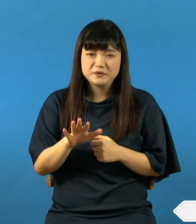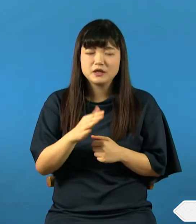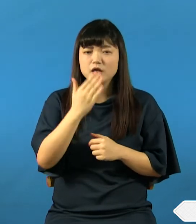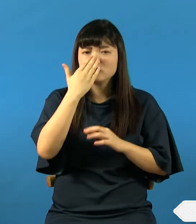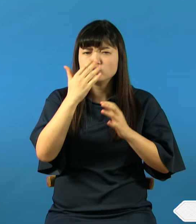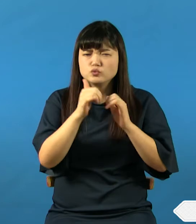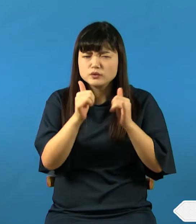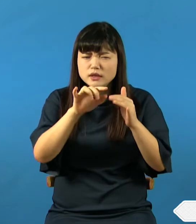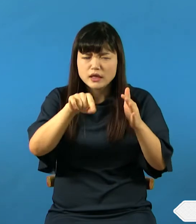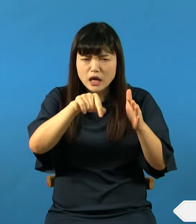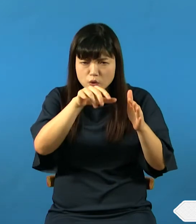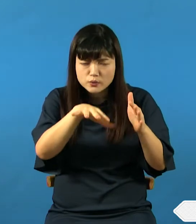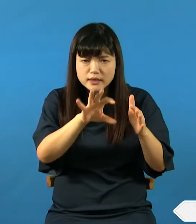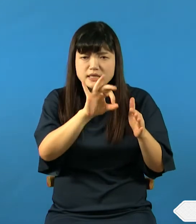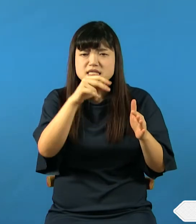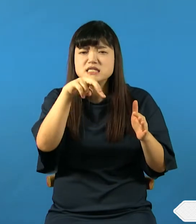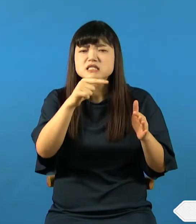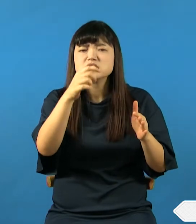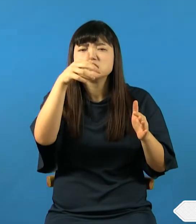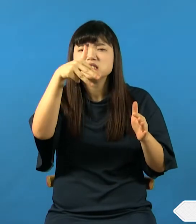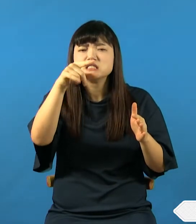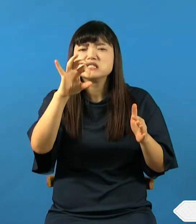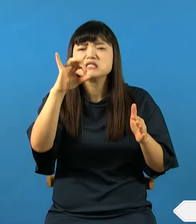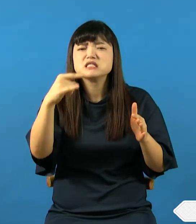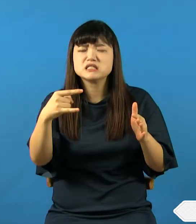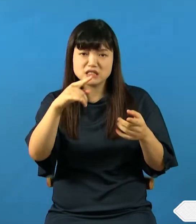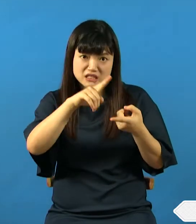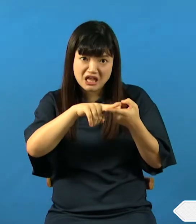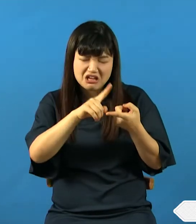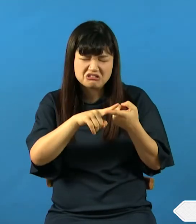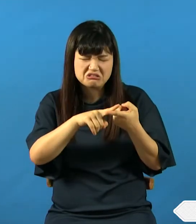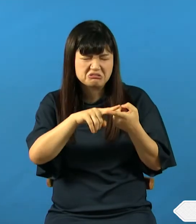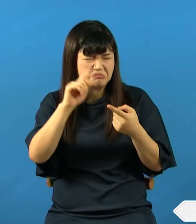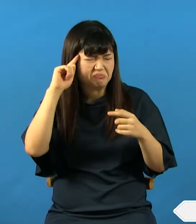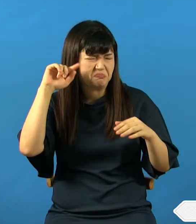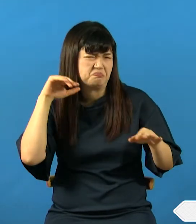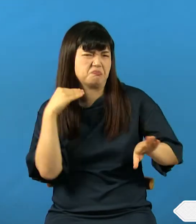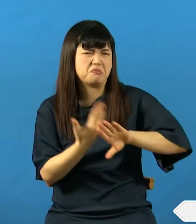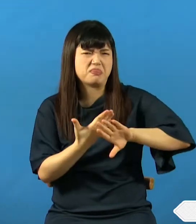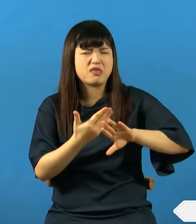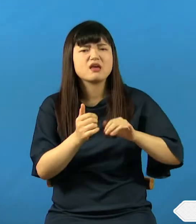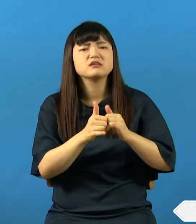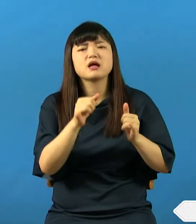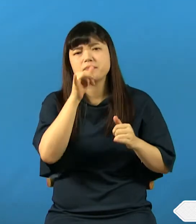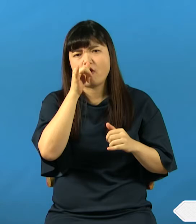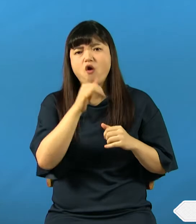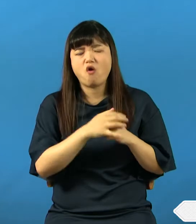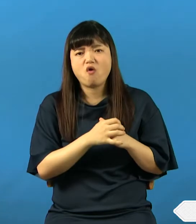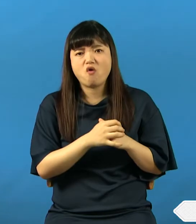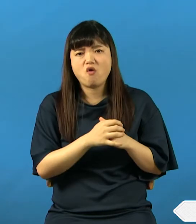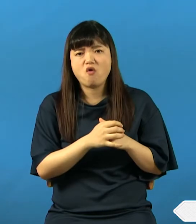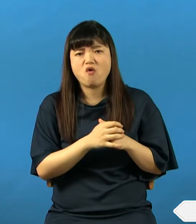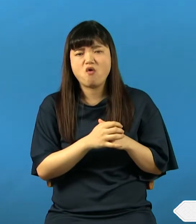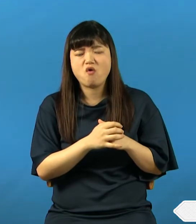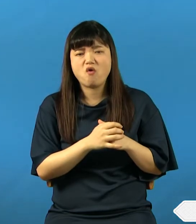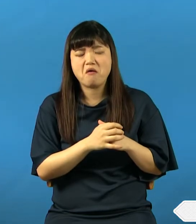자, 그런데 유대인들 중에는 이 이신칭의에 대해서 반론을 펴는 사람들이